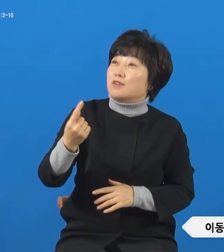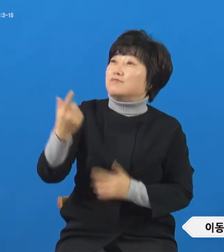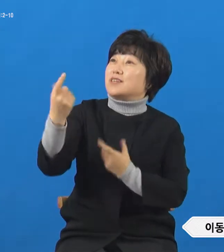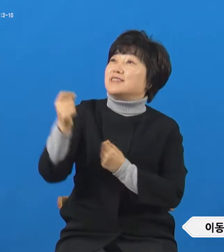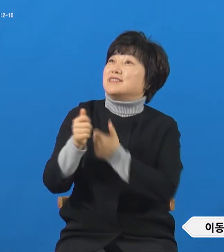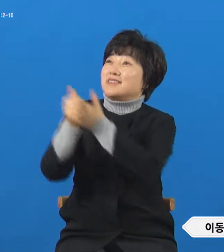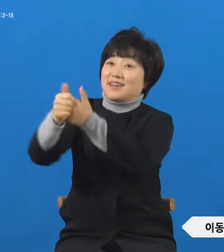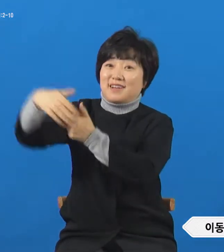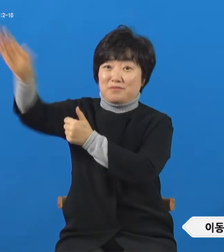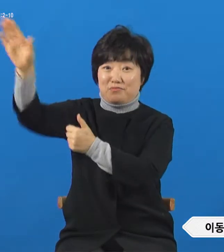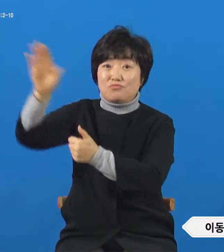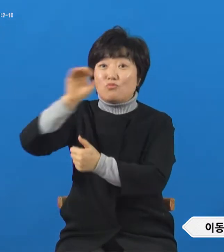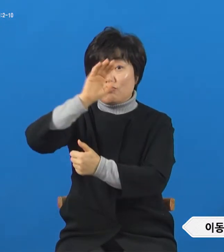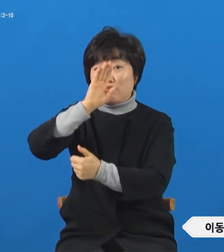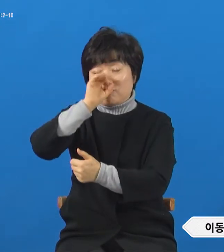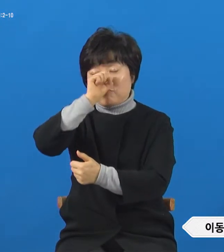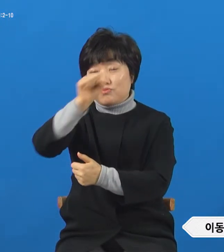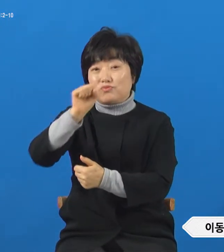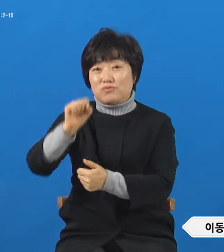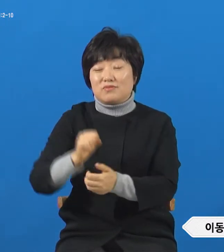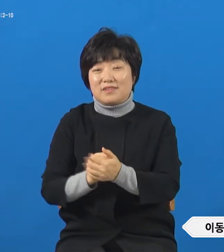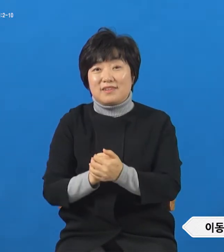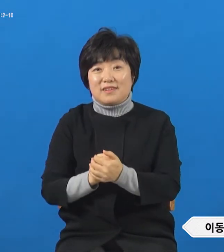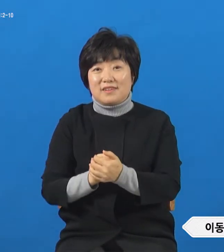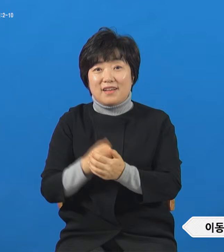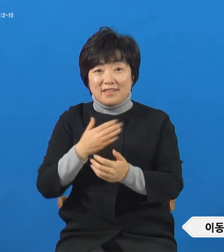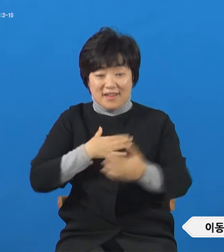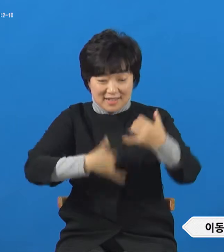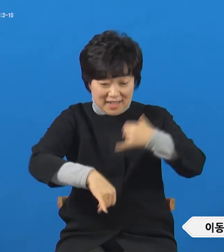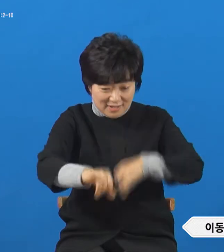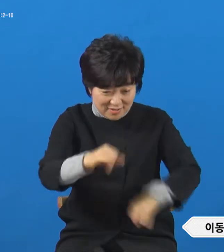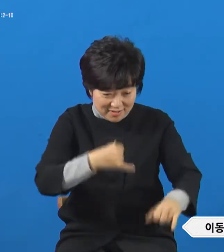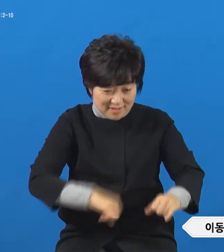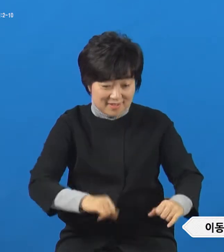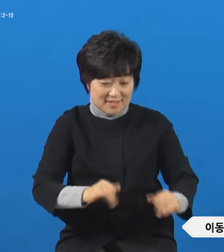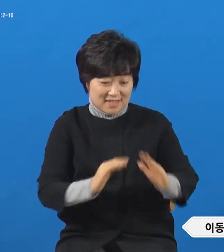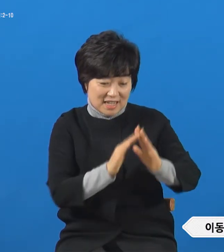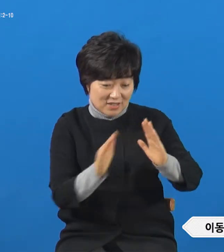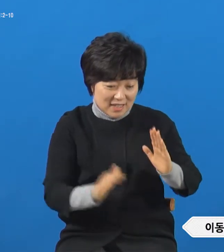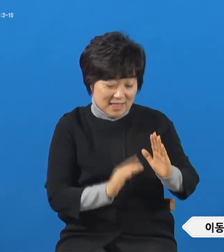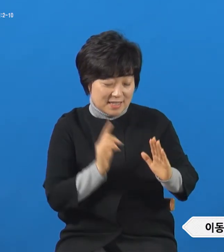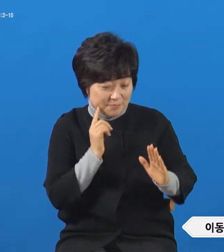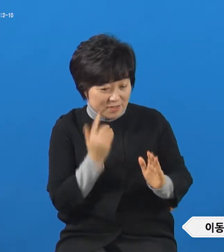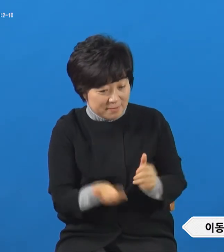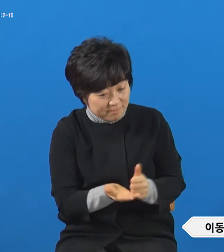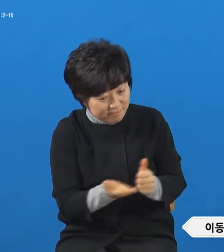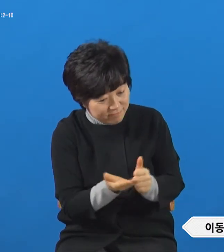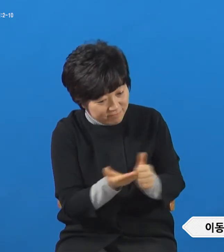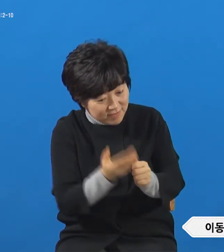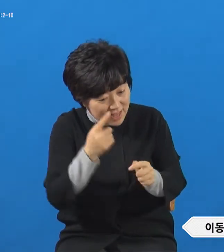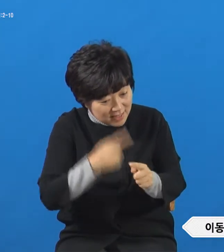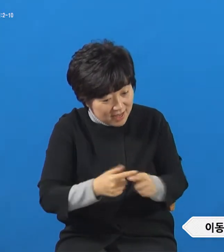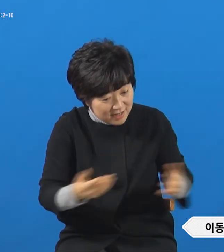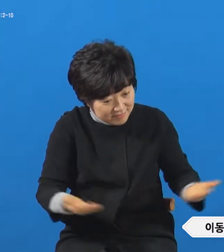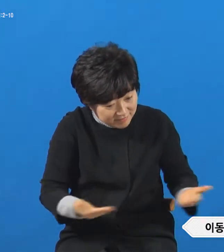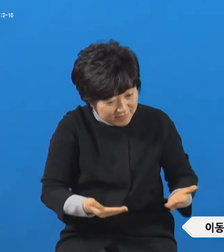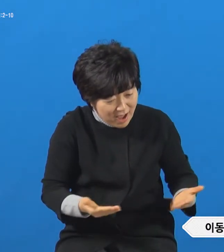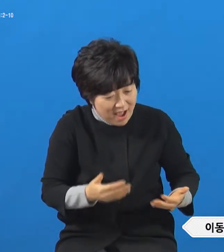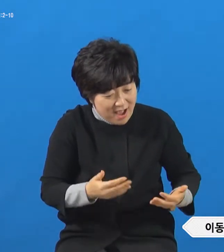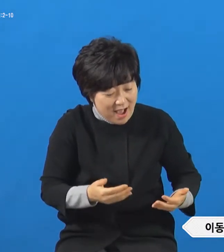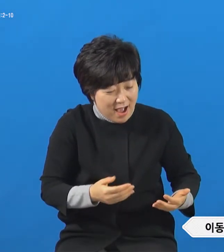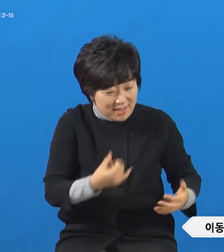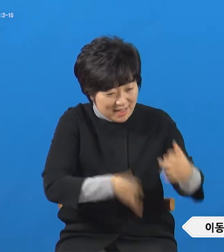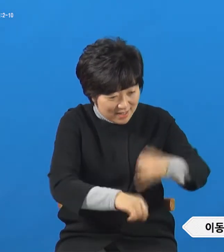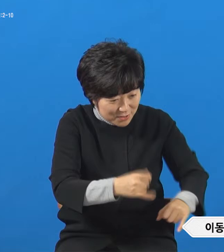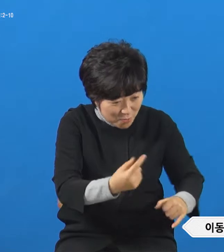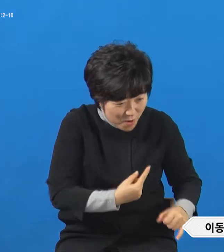돼. 얼마나 좋은 일이에요. 내가 가정에서 자녀들을 아름답게 양육하는데 주님 오셨어요. 주님, 내가 지금 이해하고